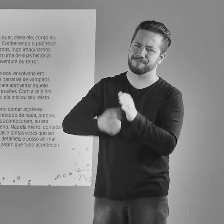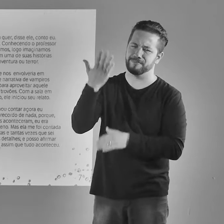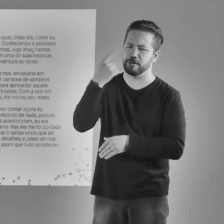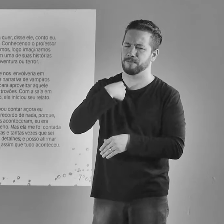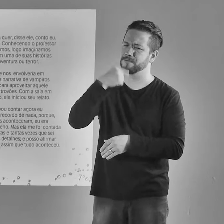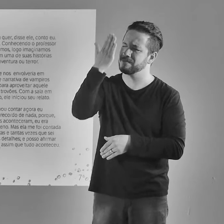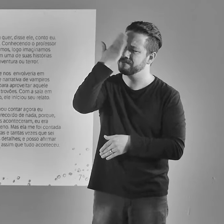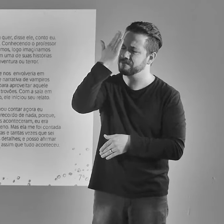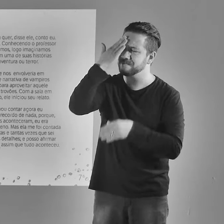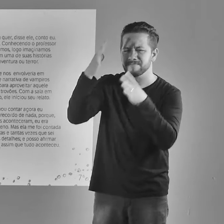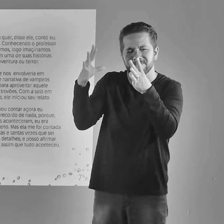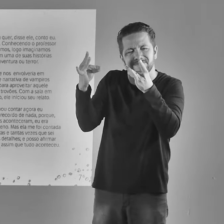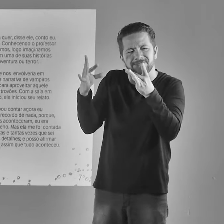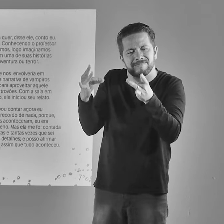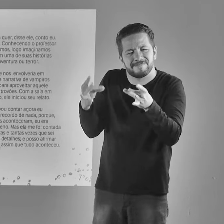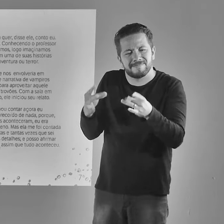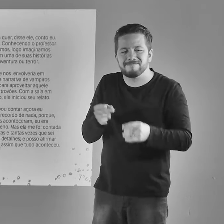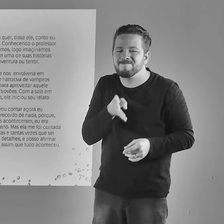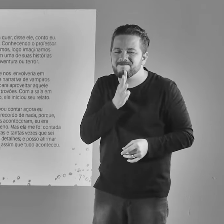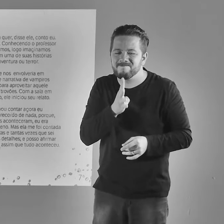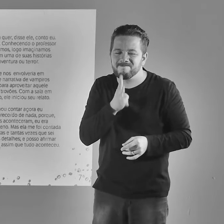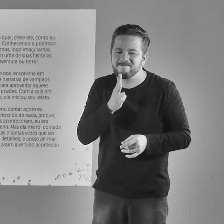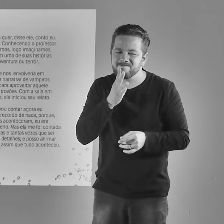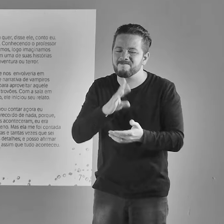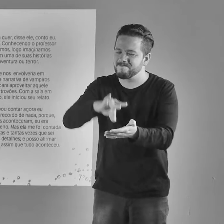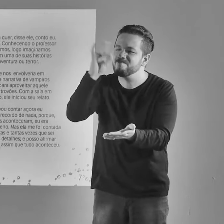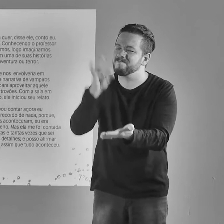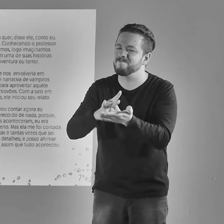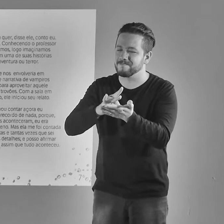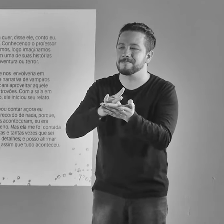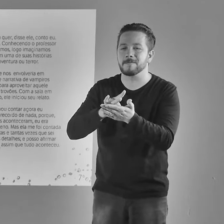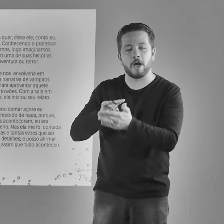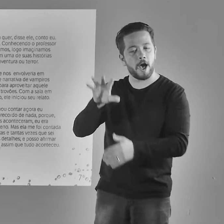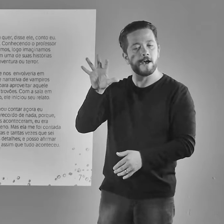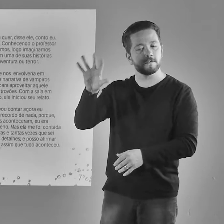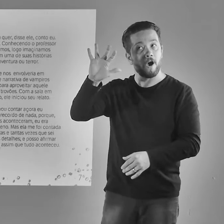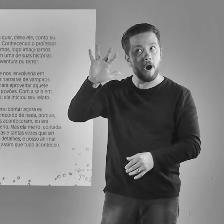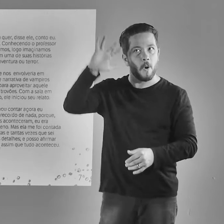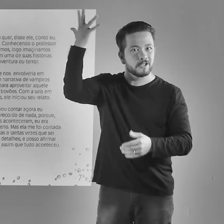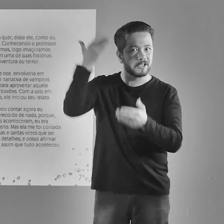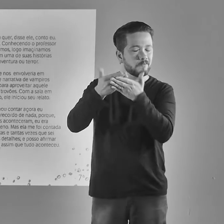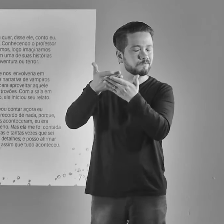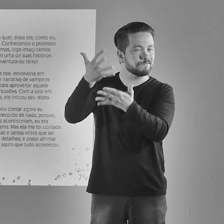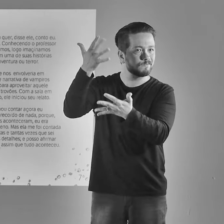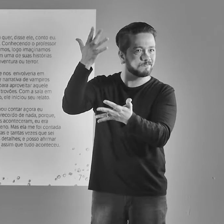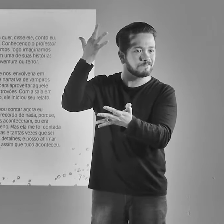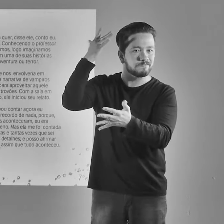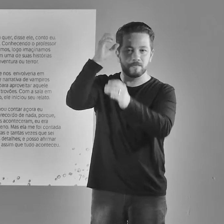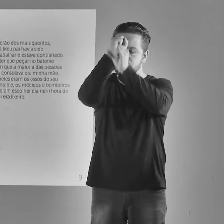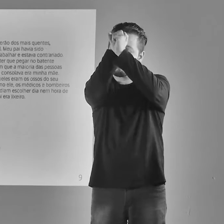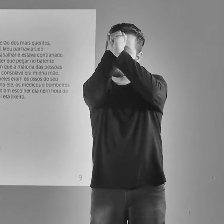de todos os seus detalhes e posso afirmar com certeza que foi assim que tudo aconteceu.